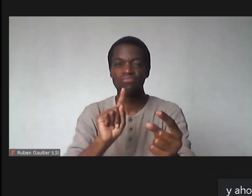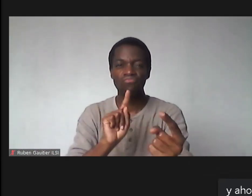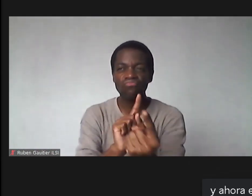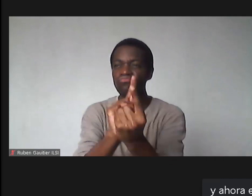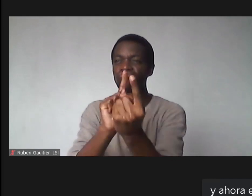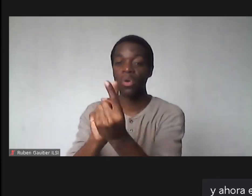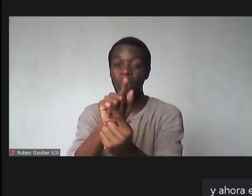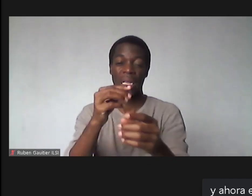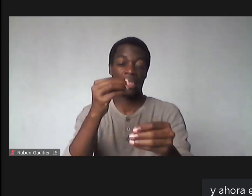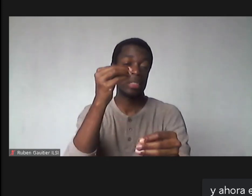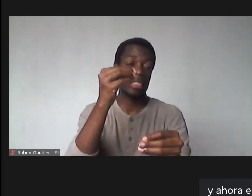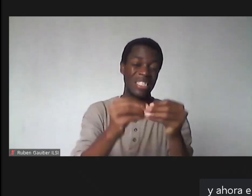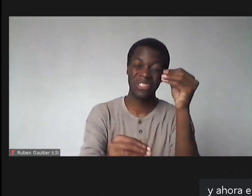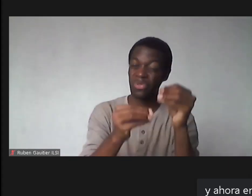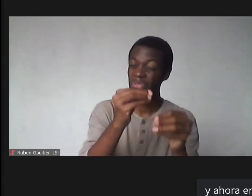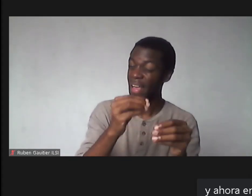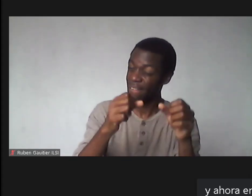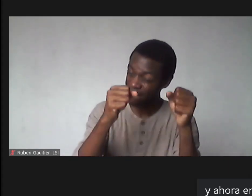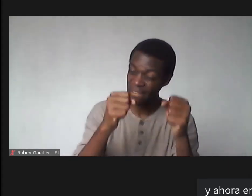o que no consiguen de forma alguna.